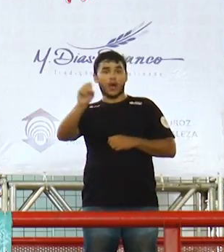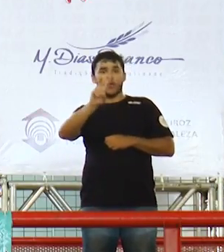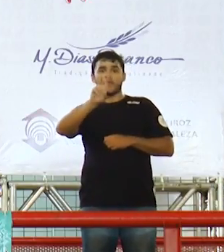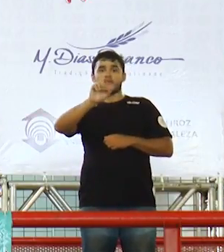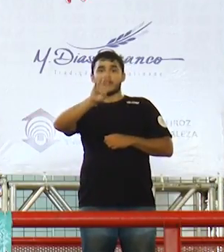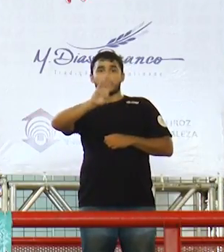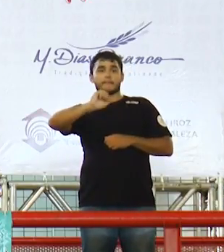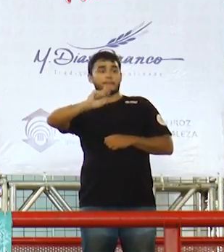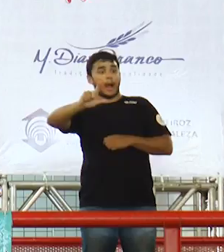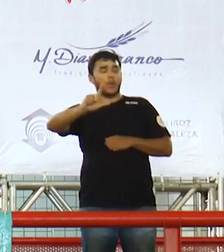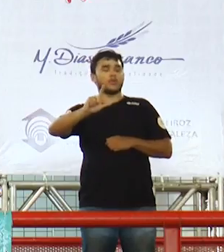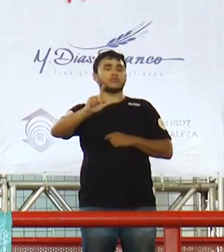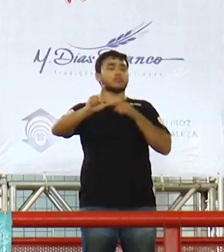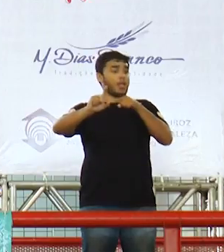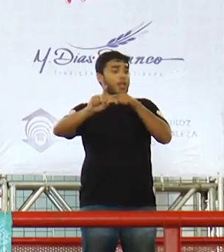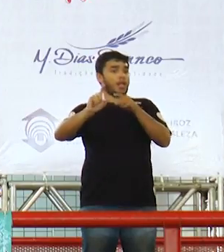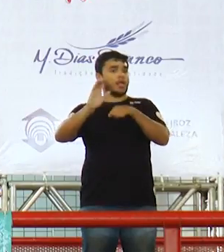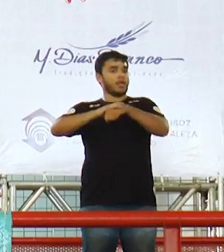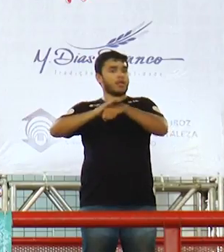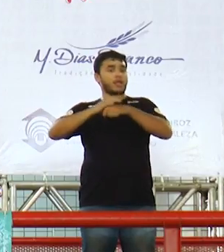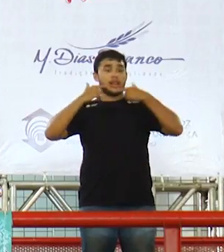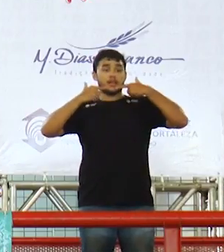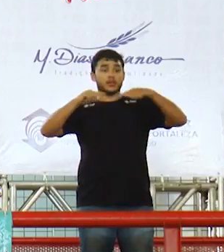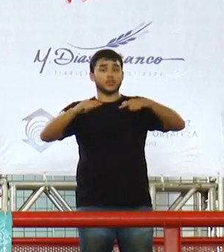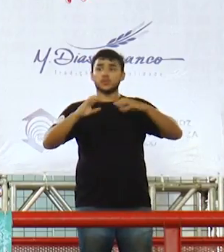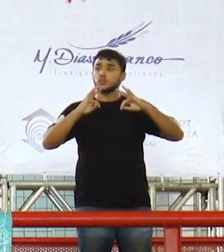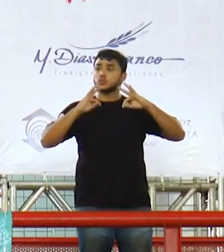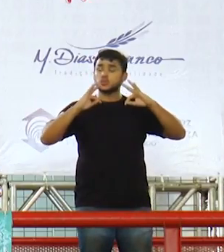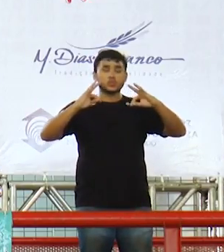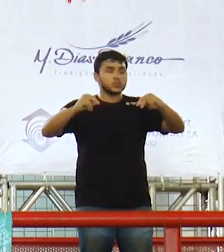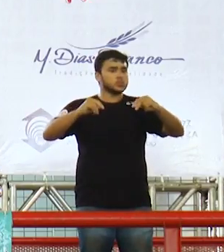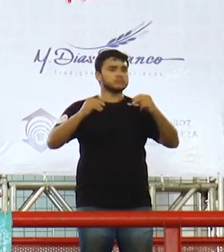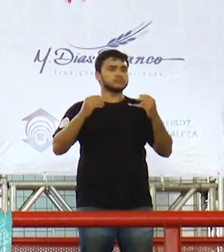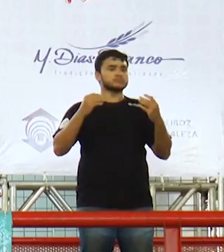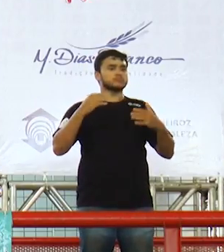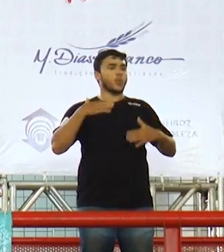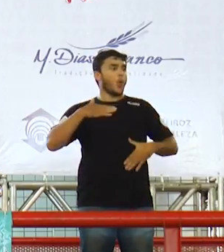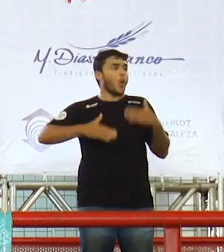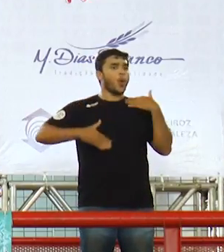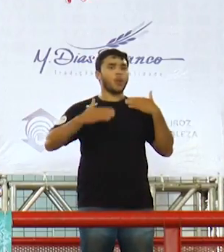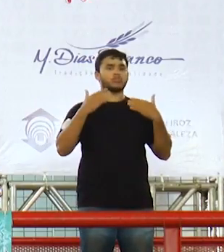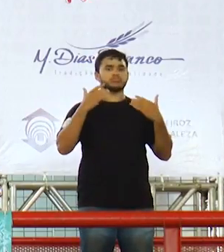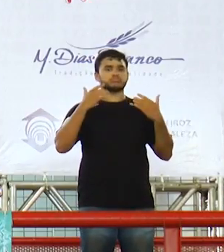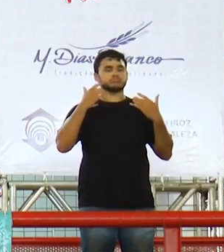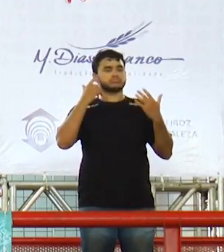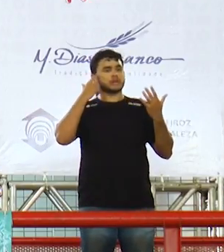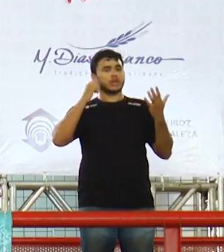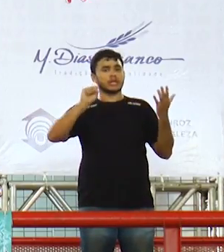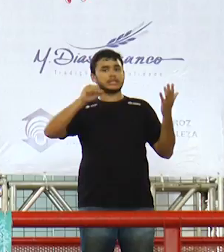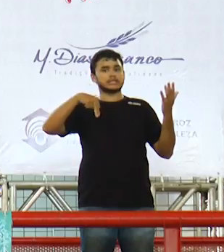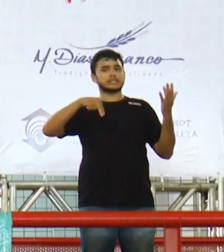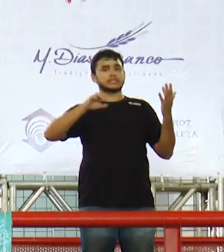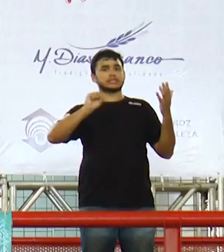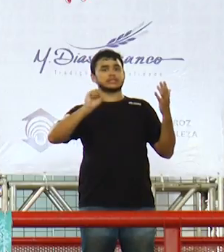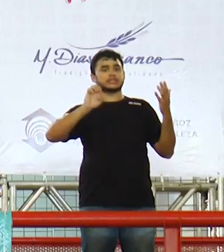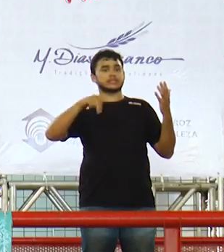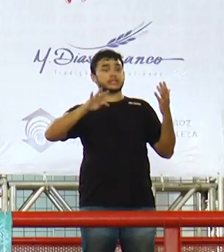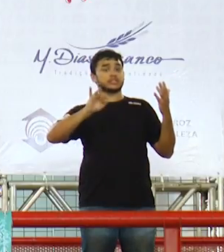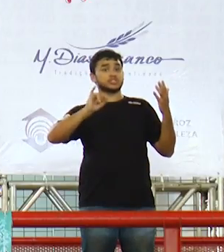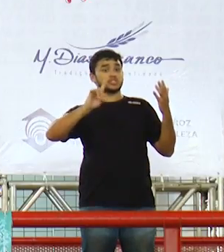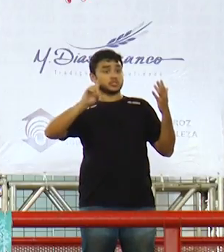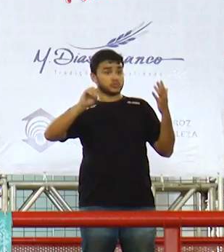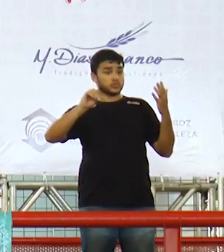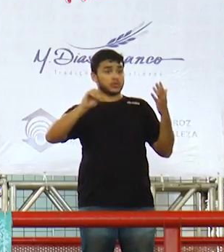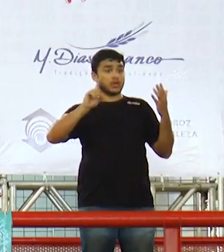se utiliza de todos os sentidos possíveis, e quando eu digo sentidos, eu estou me